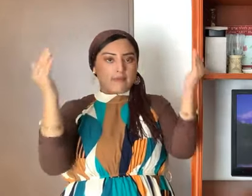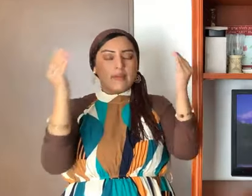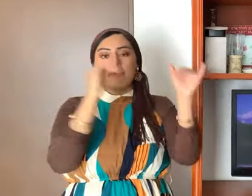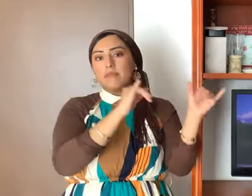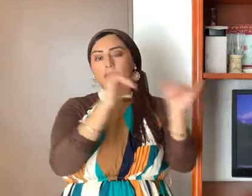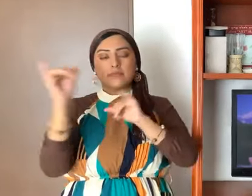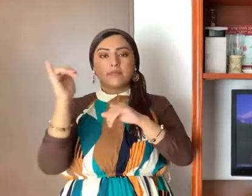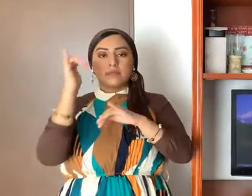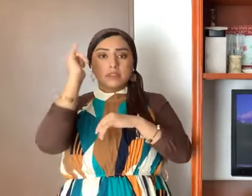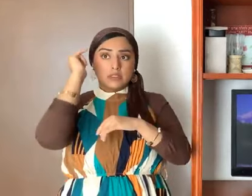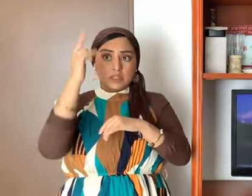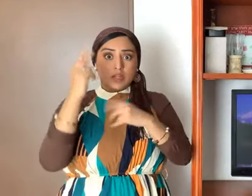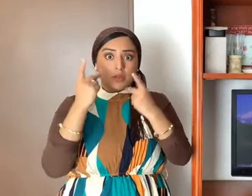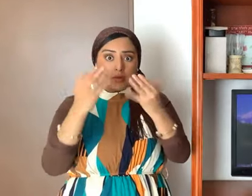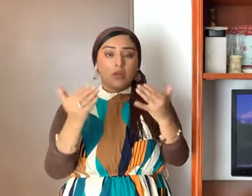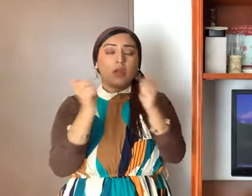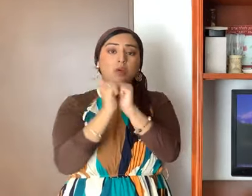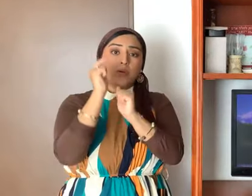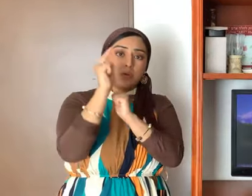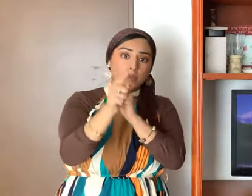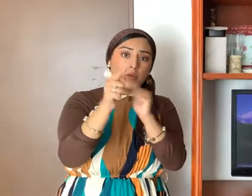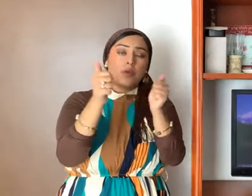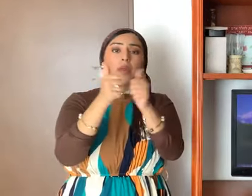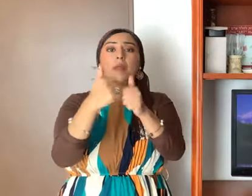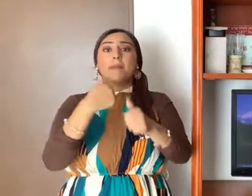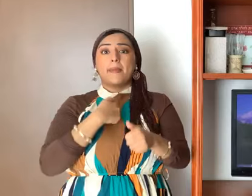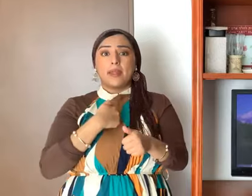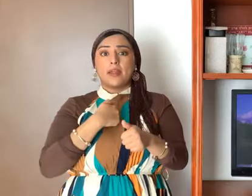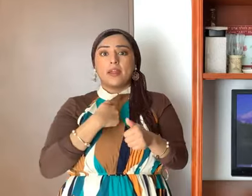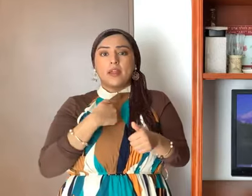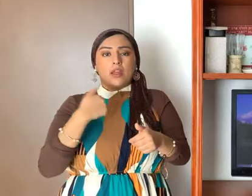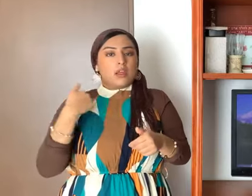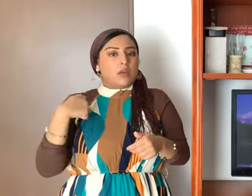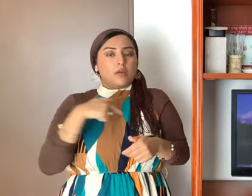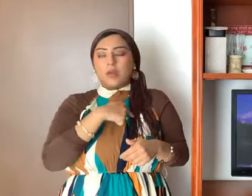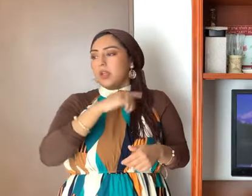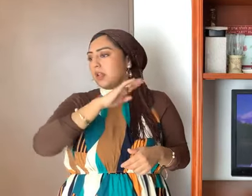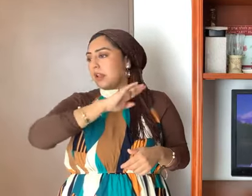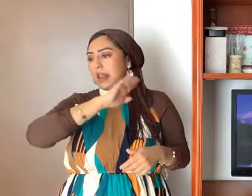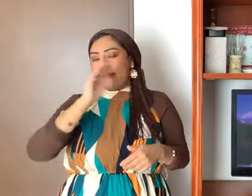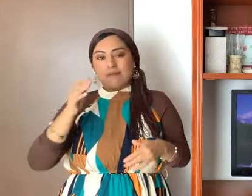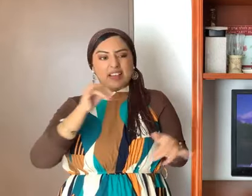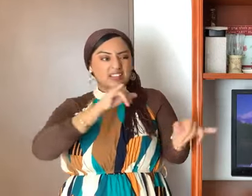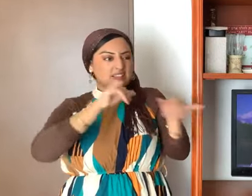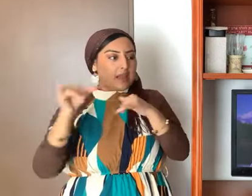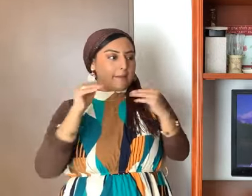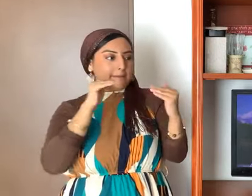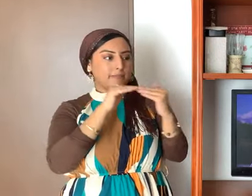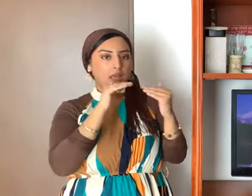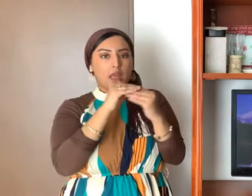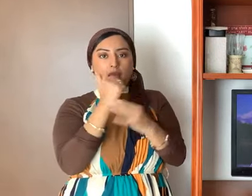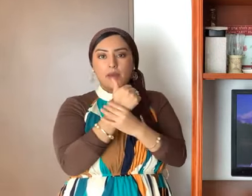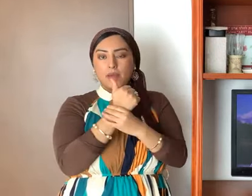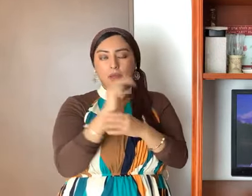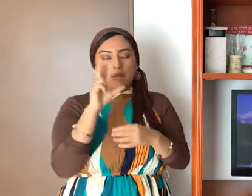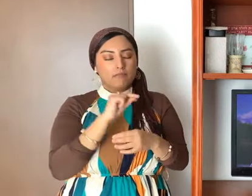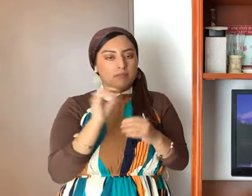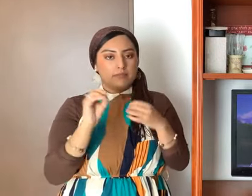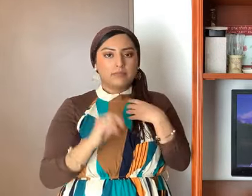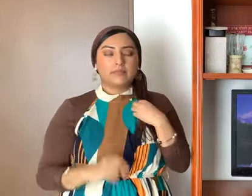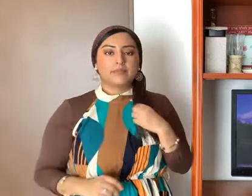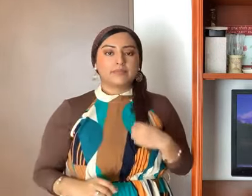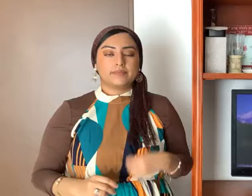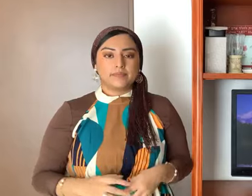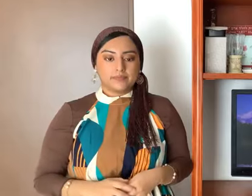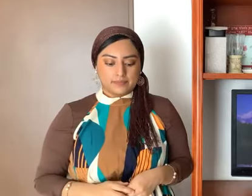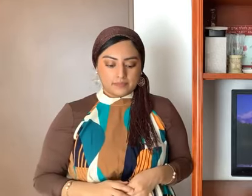que Yahweh está haciendo contigo y conmigo, aunque nunca seremos iguales que Abraham. Y eso lo vamos a ver adelante.